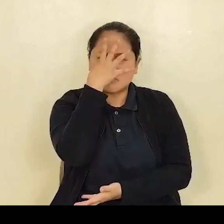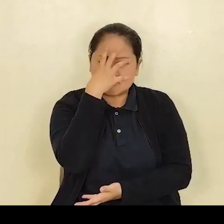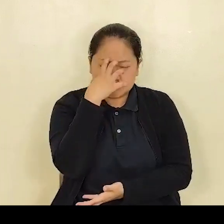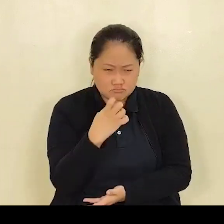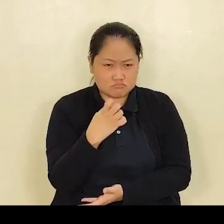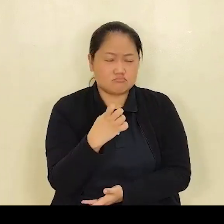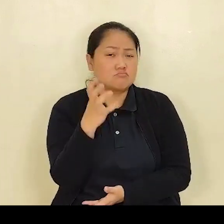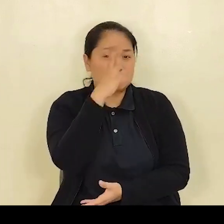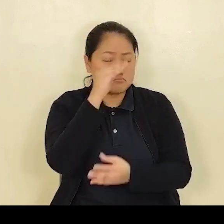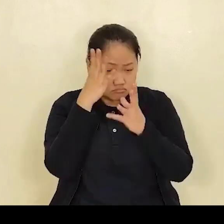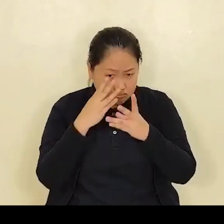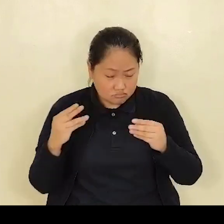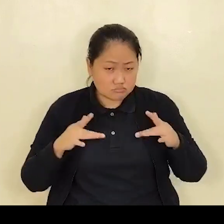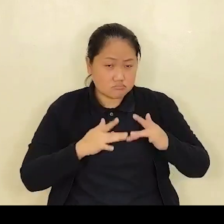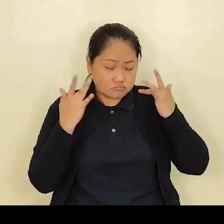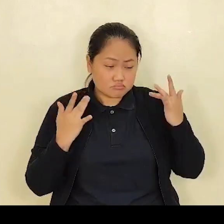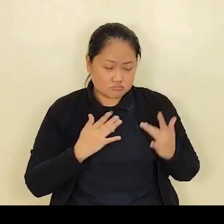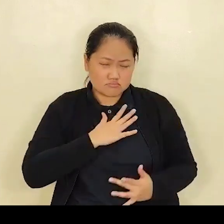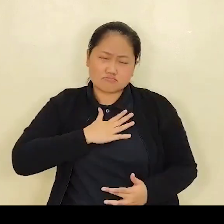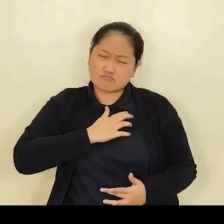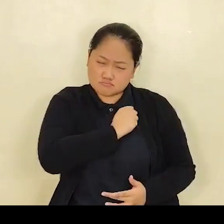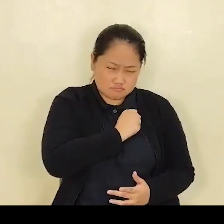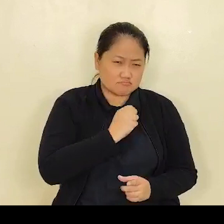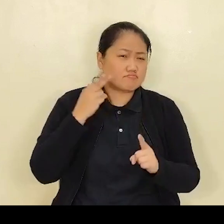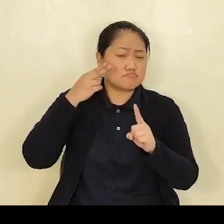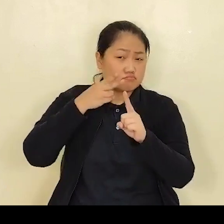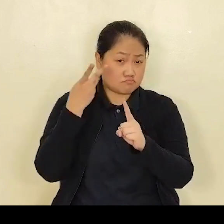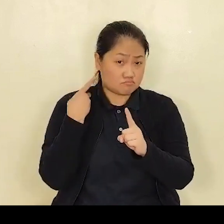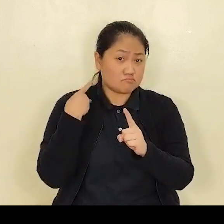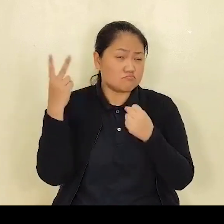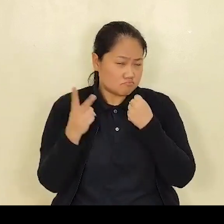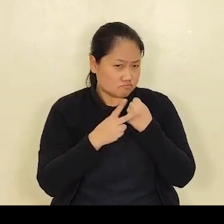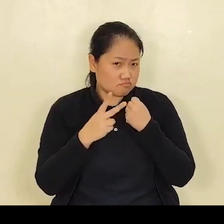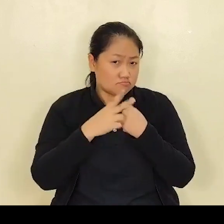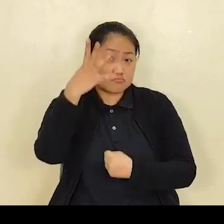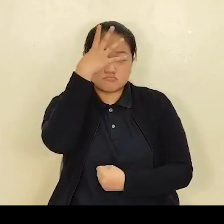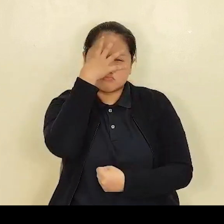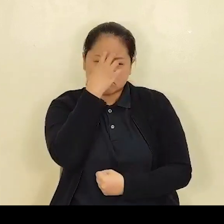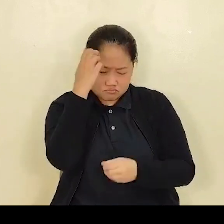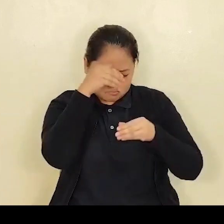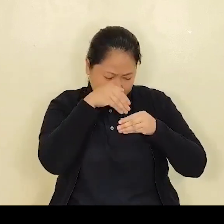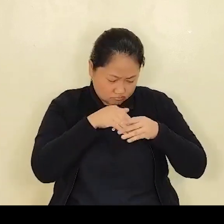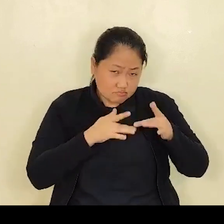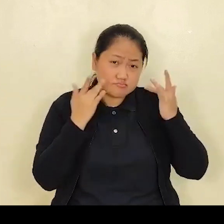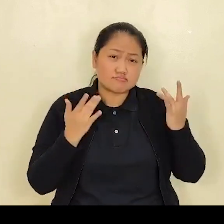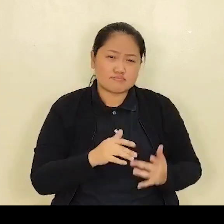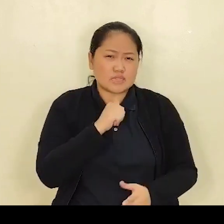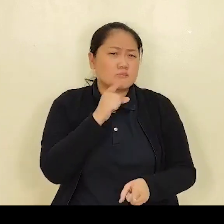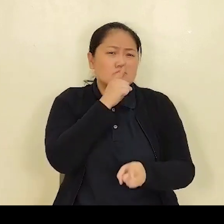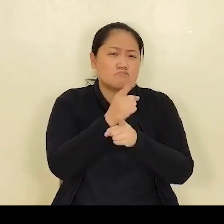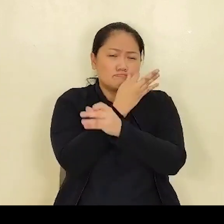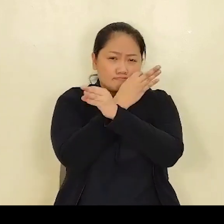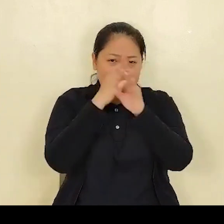na ang puso mong sugatan. Hanggat nagkikimkim tayo ng galit sa ating puso, hindi tayo tunay na malaya at